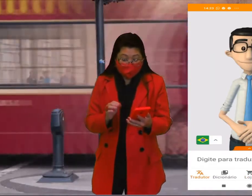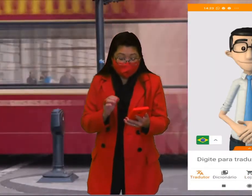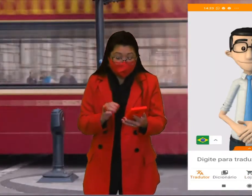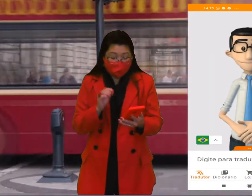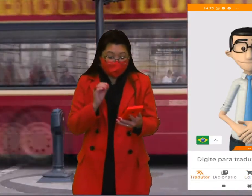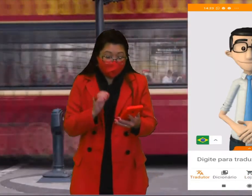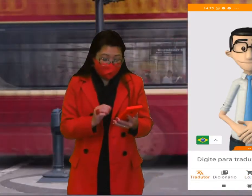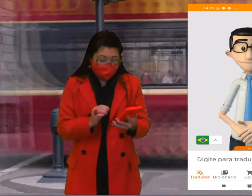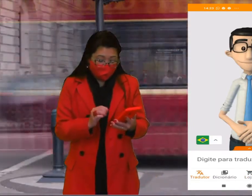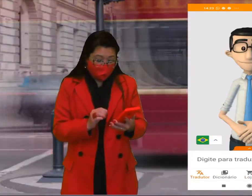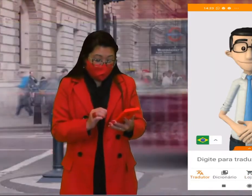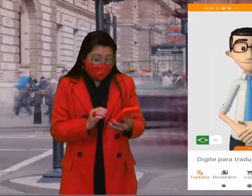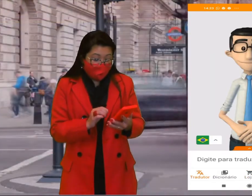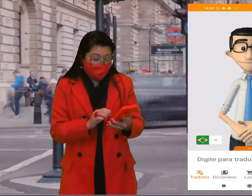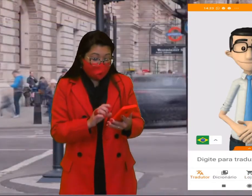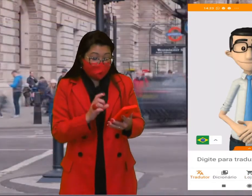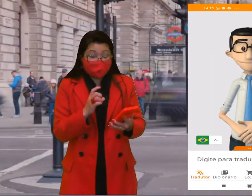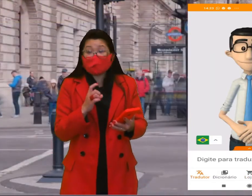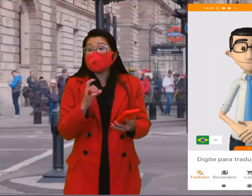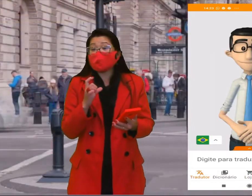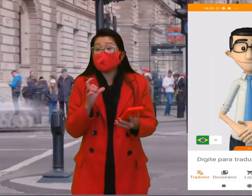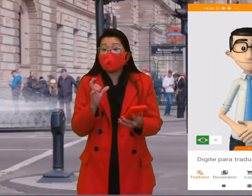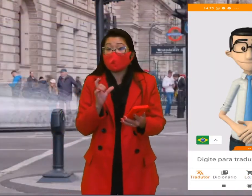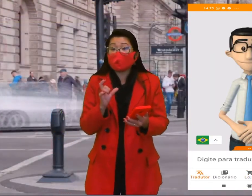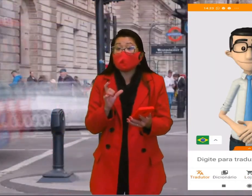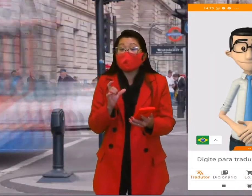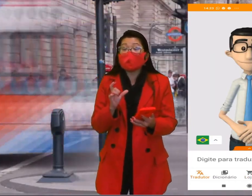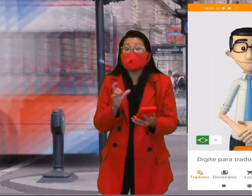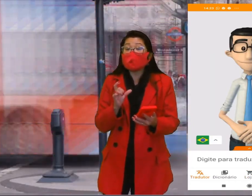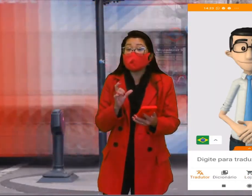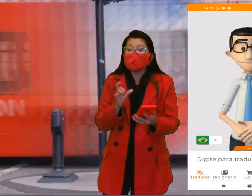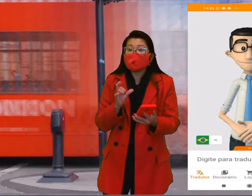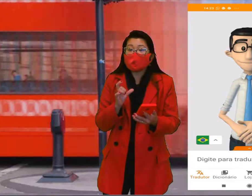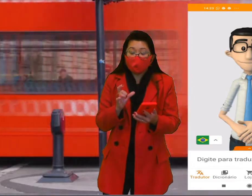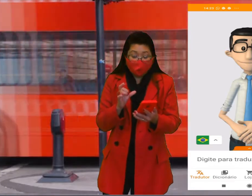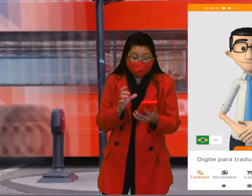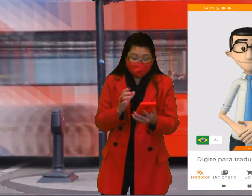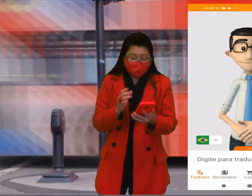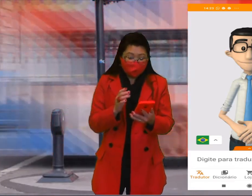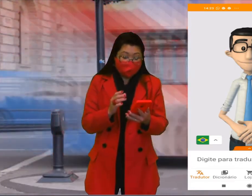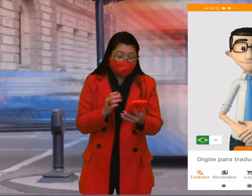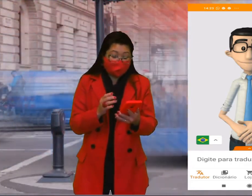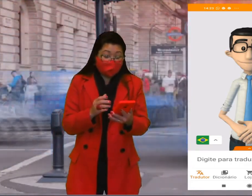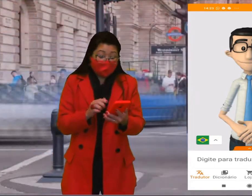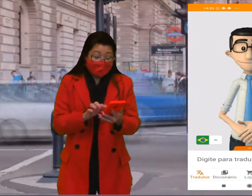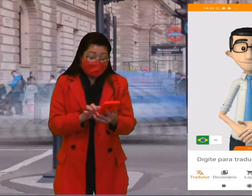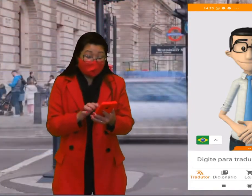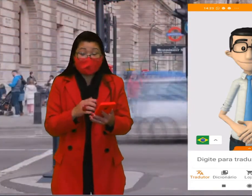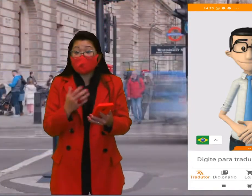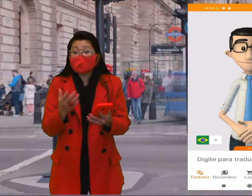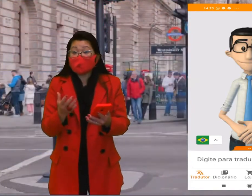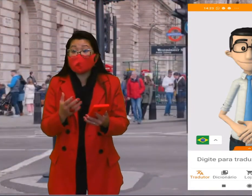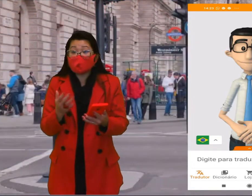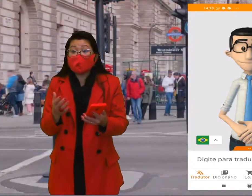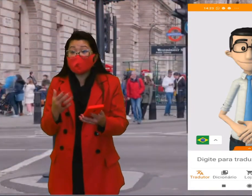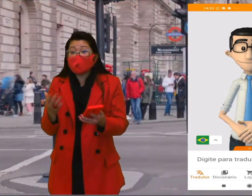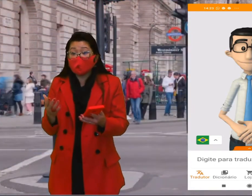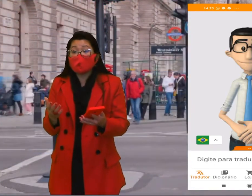existe um campo onde vocês veem aí a bandeira do Brasil, né? Então, a bandeira do Brasil é o que eu vou